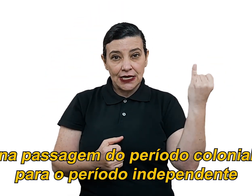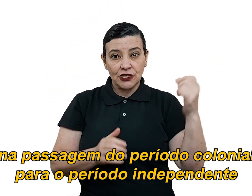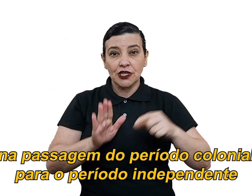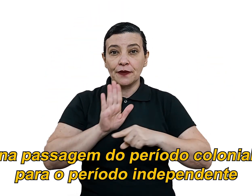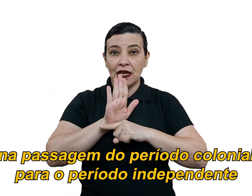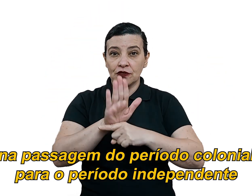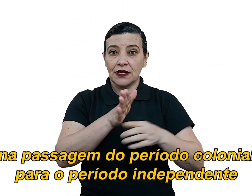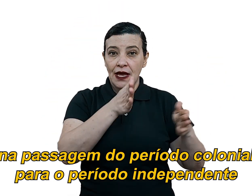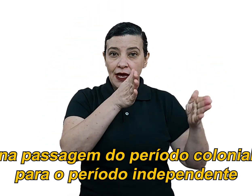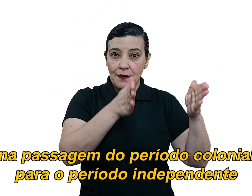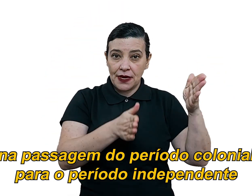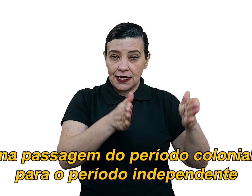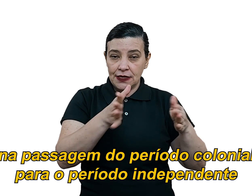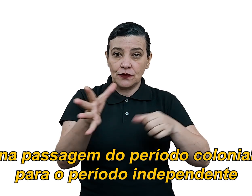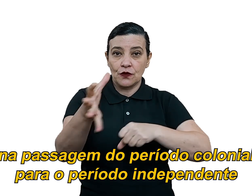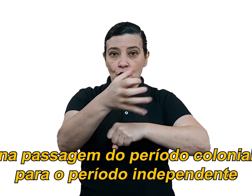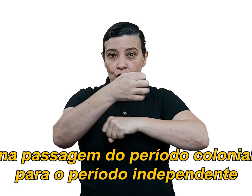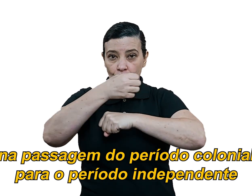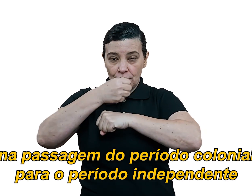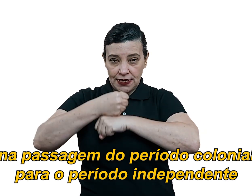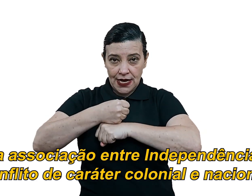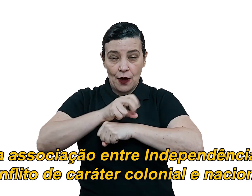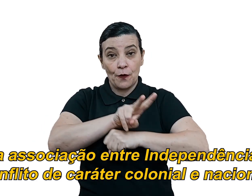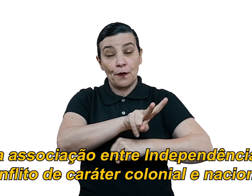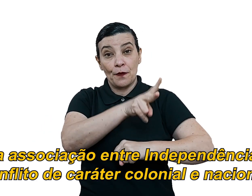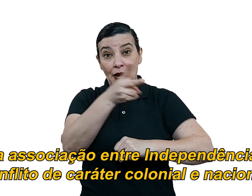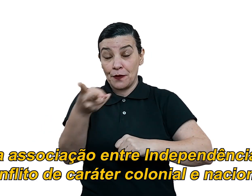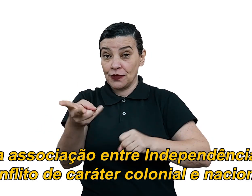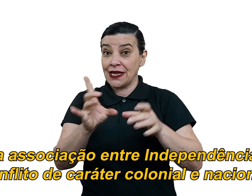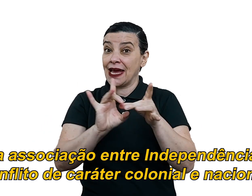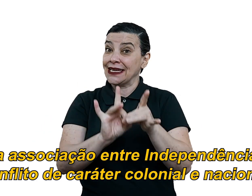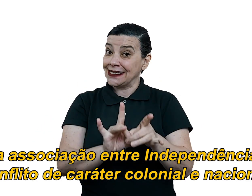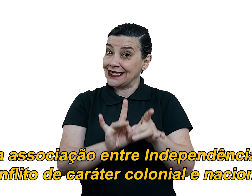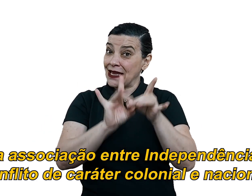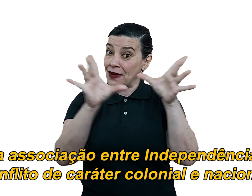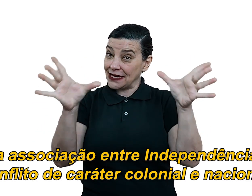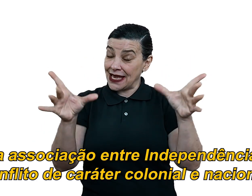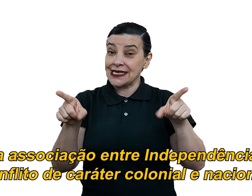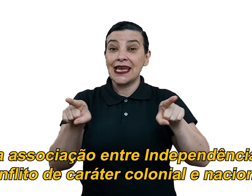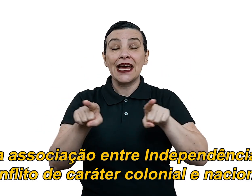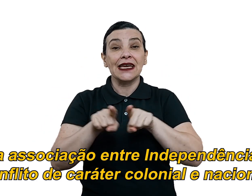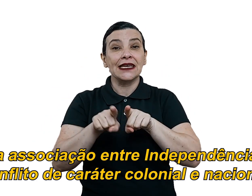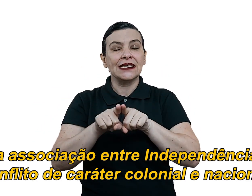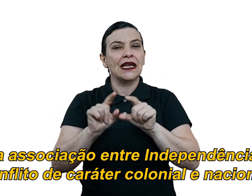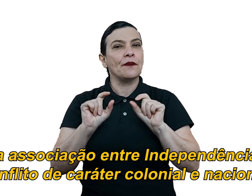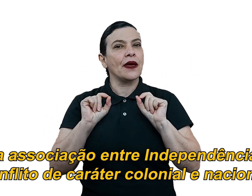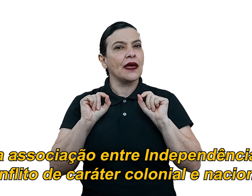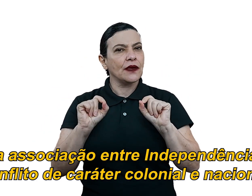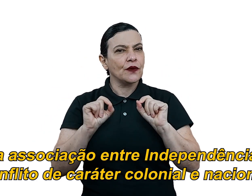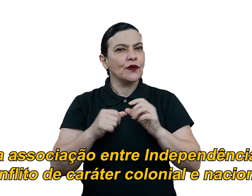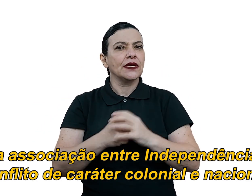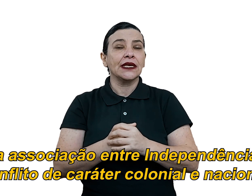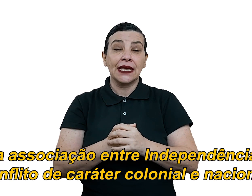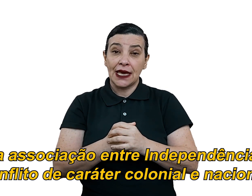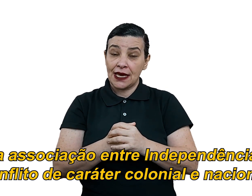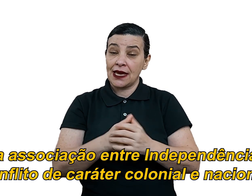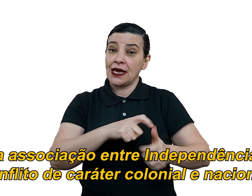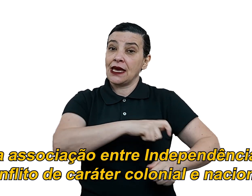passagem do período colonial para o período independente, né? E a associação